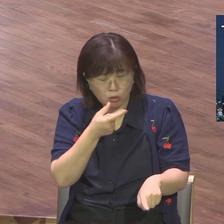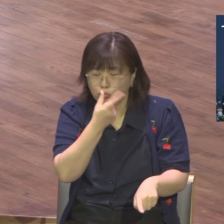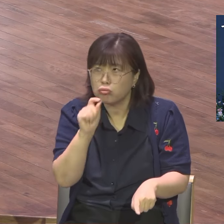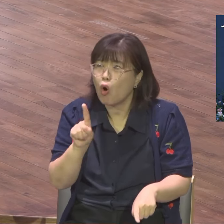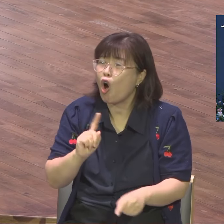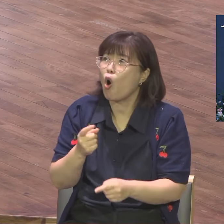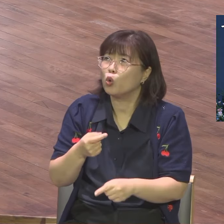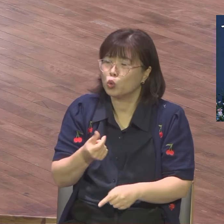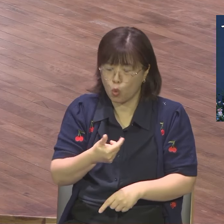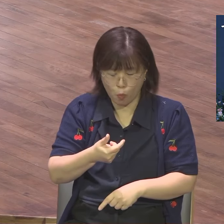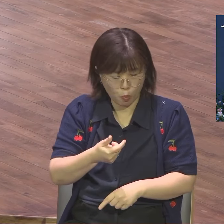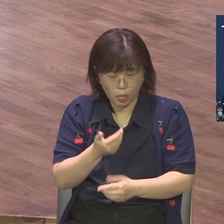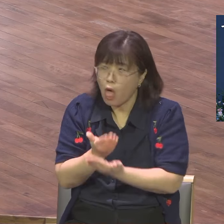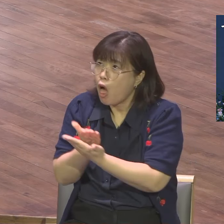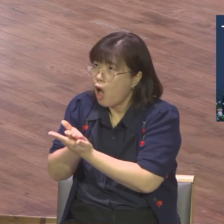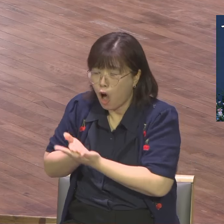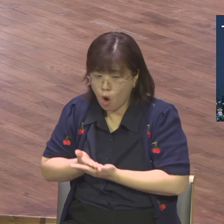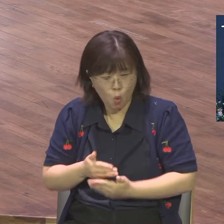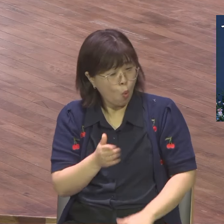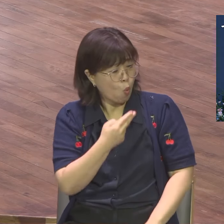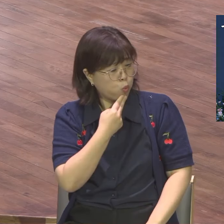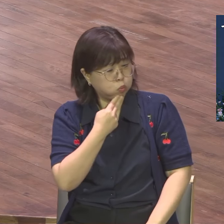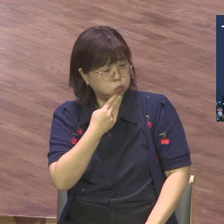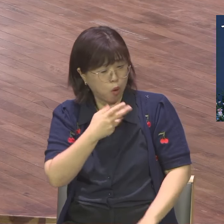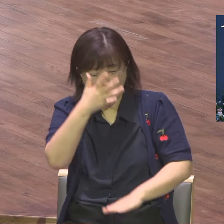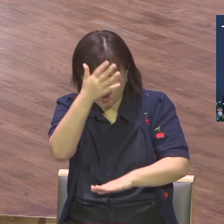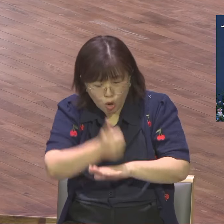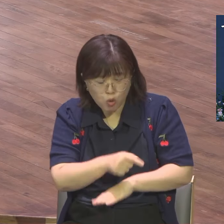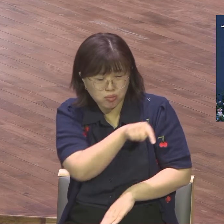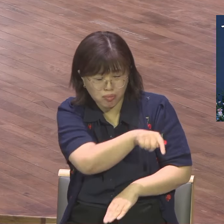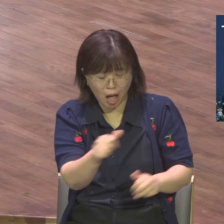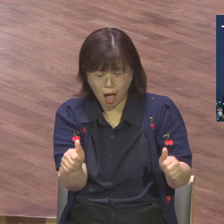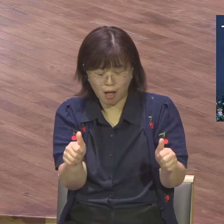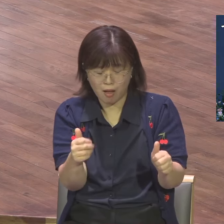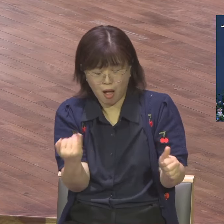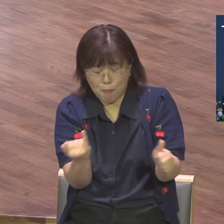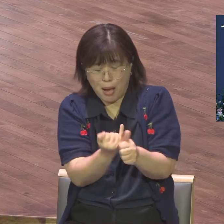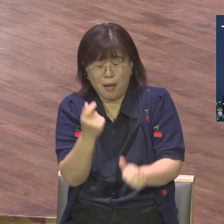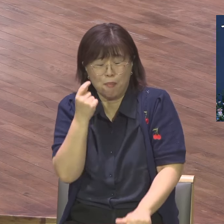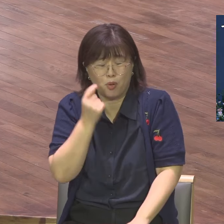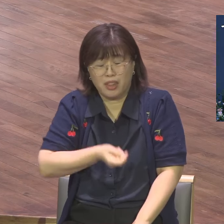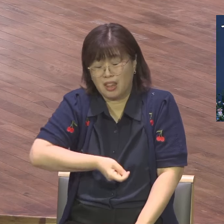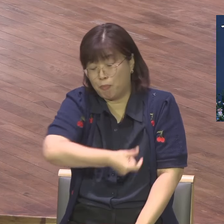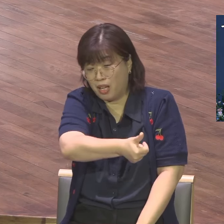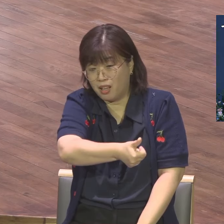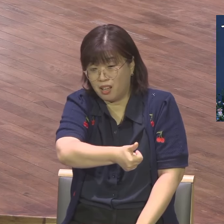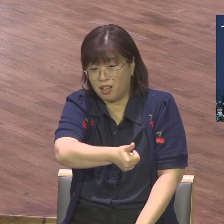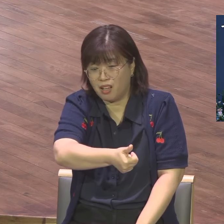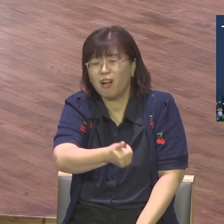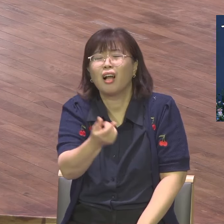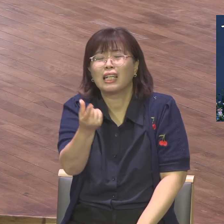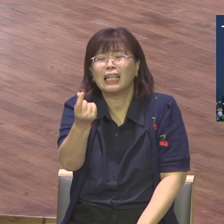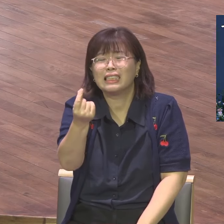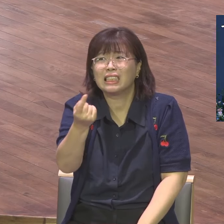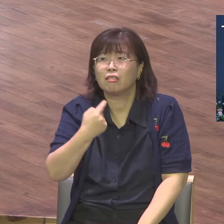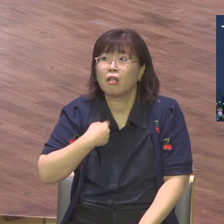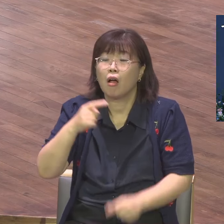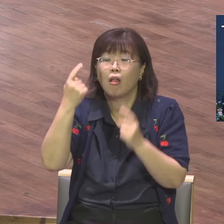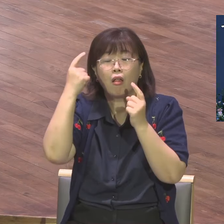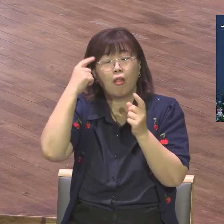된다. 우리 영계모도 성도들 기쁨으로 주를 맞이할 수 있는 깨어있는 삶이 되길